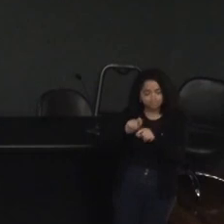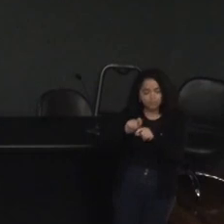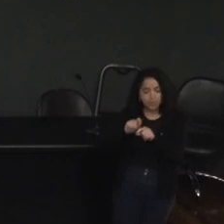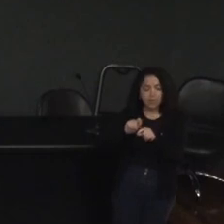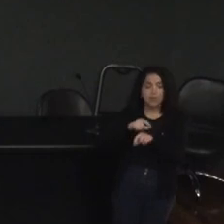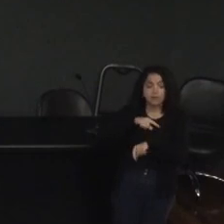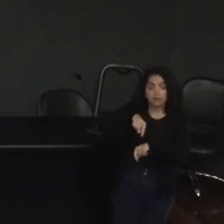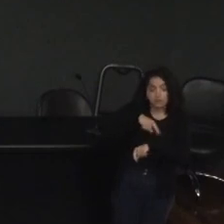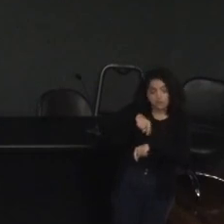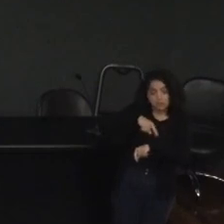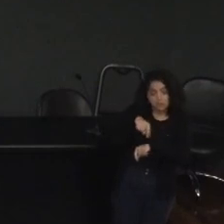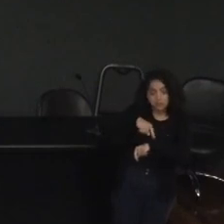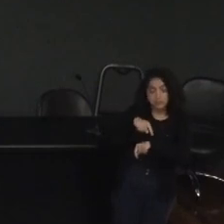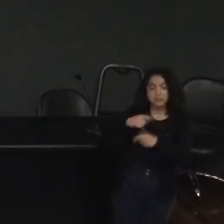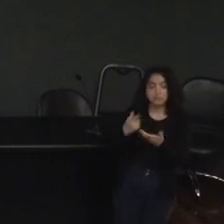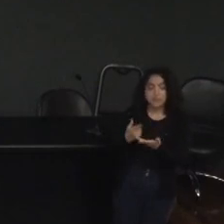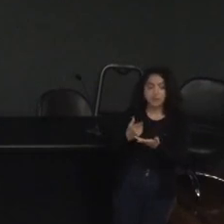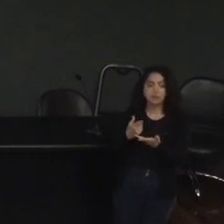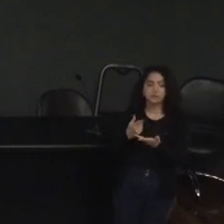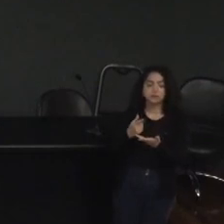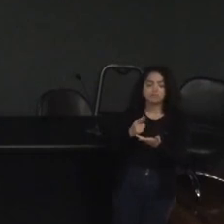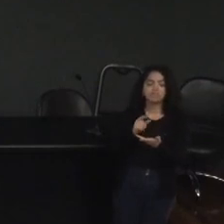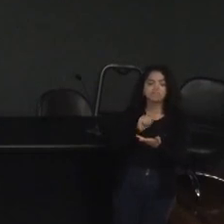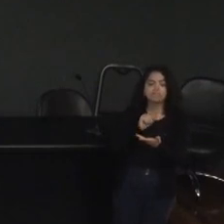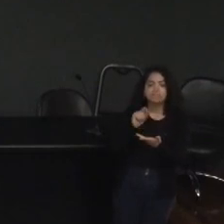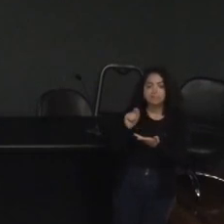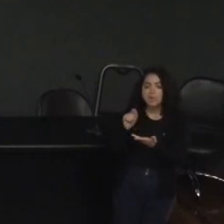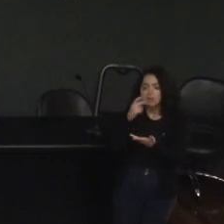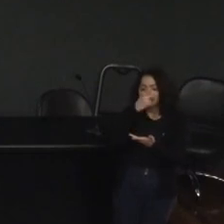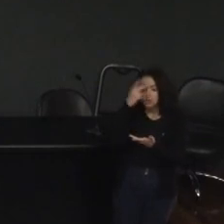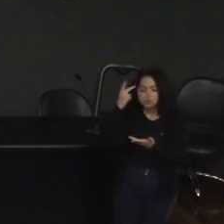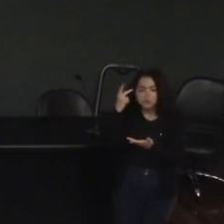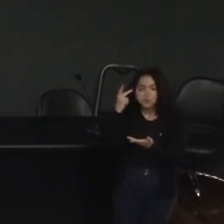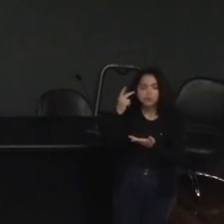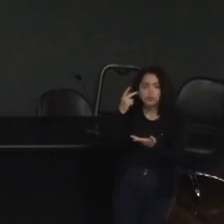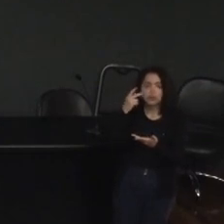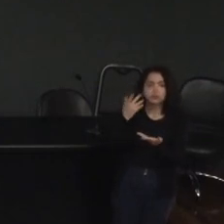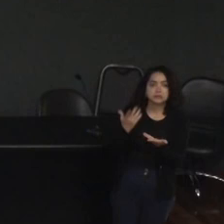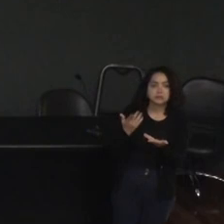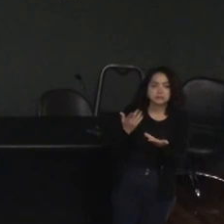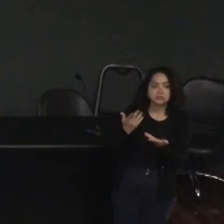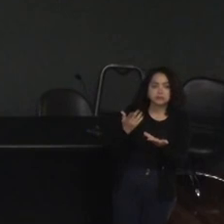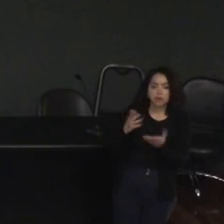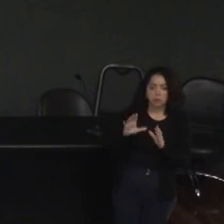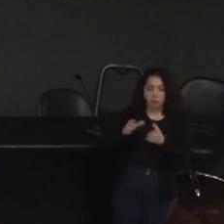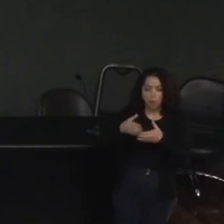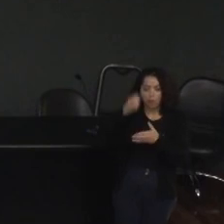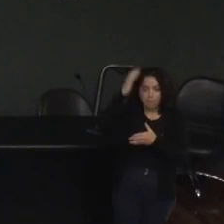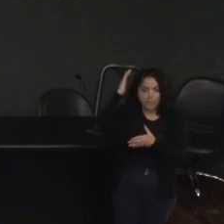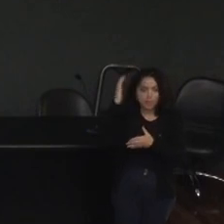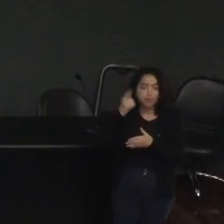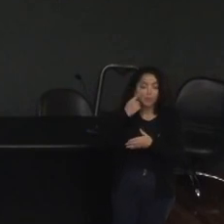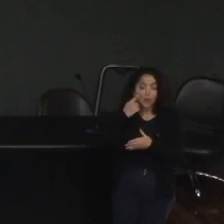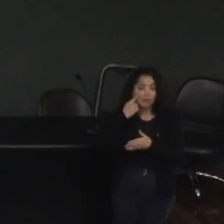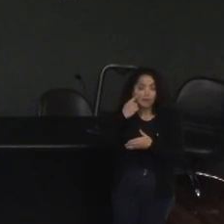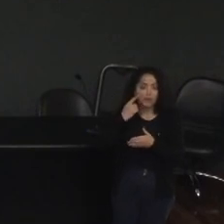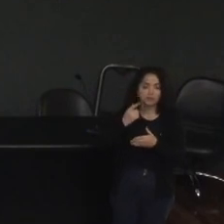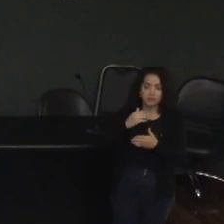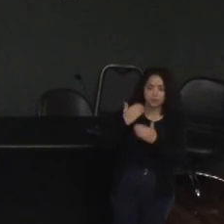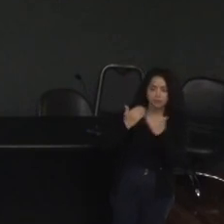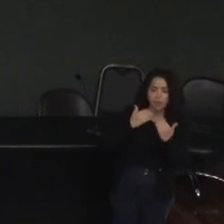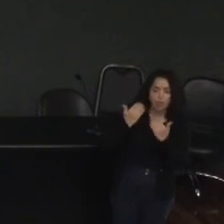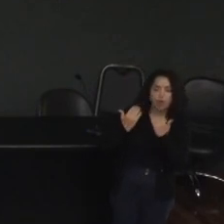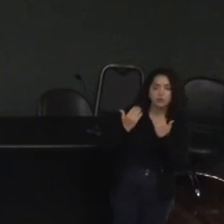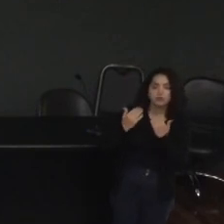24 horas só vai só vão ser só vão as pessoas os seres humanos ali bombeiros e etc para ver se tem corpo depois